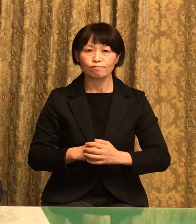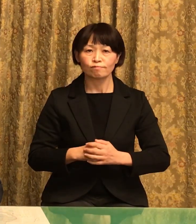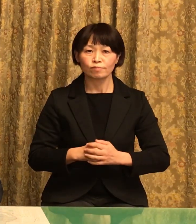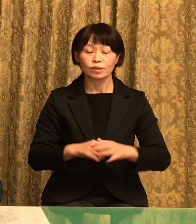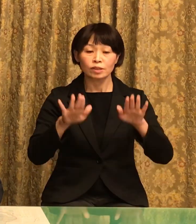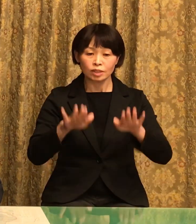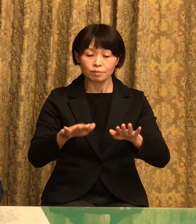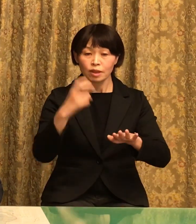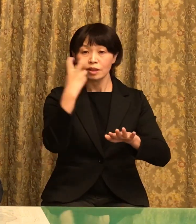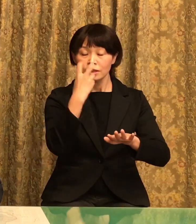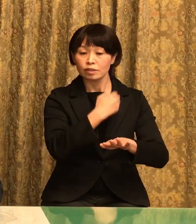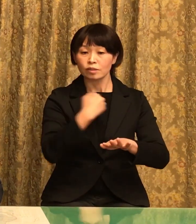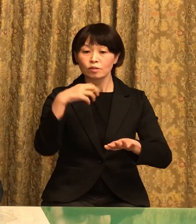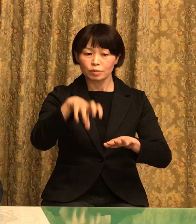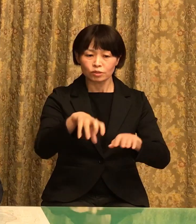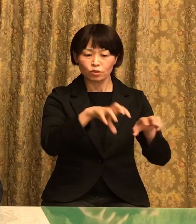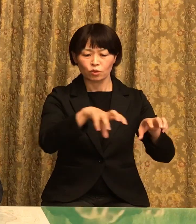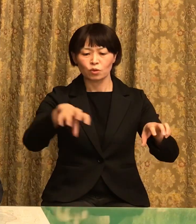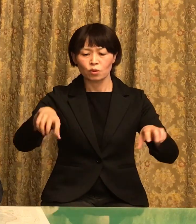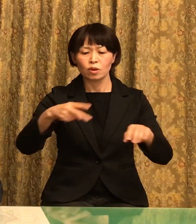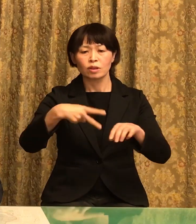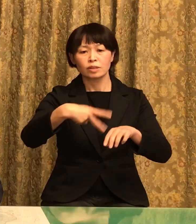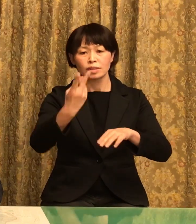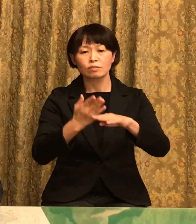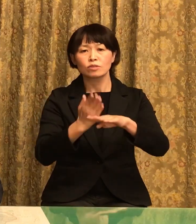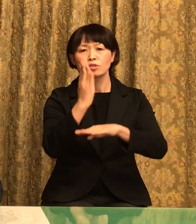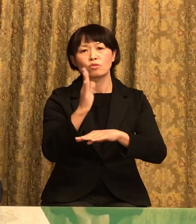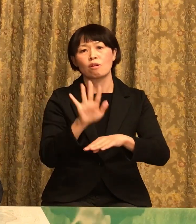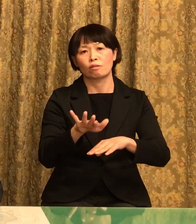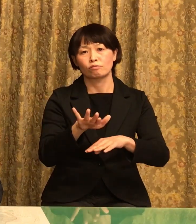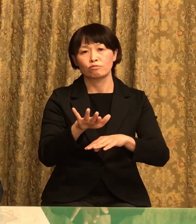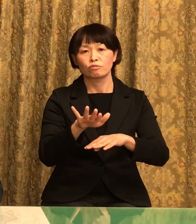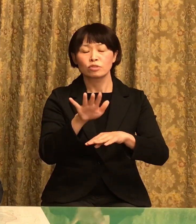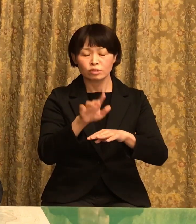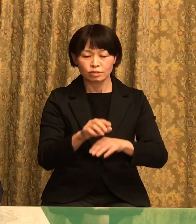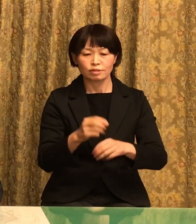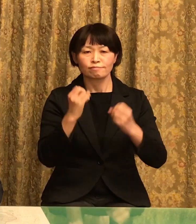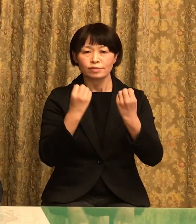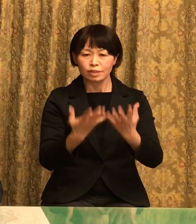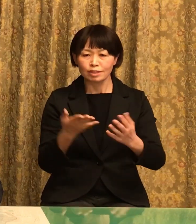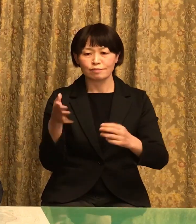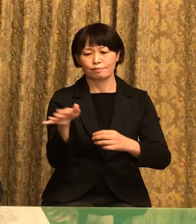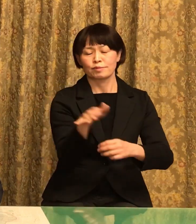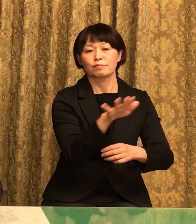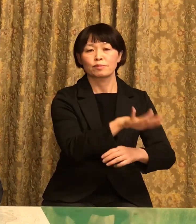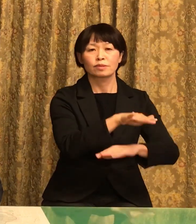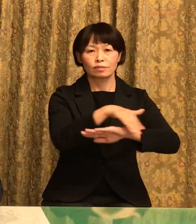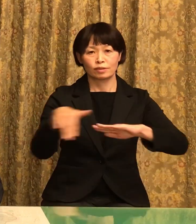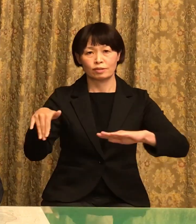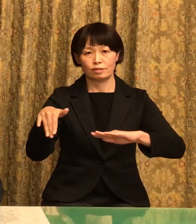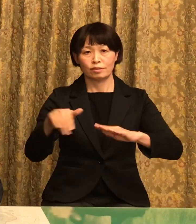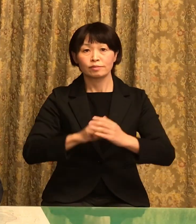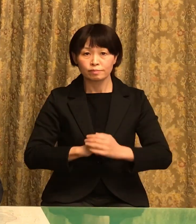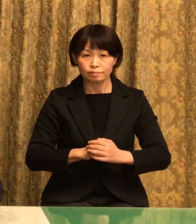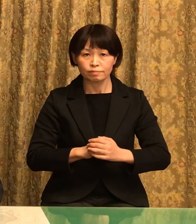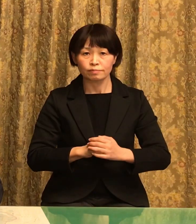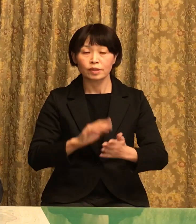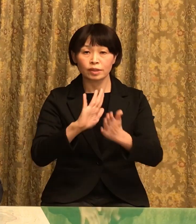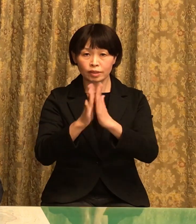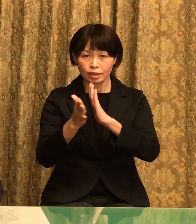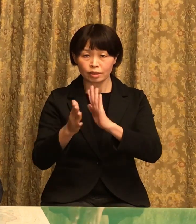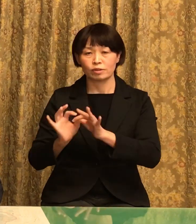に200カ所以上で行っている検査場所をさらに増やしていきます。県は引き続